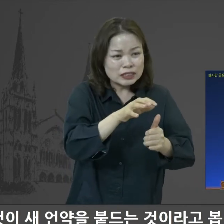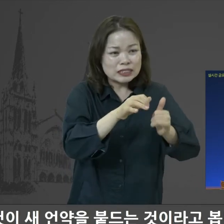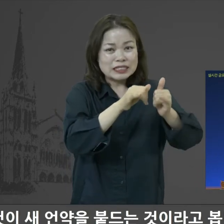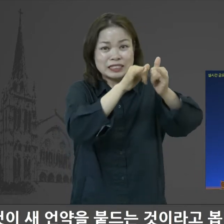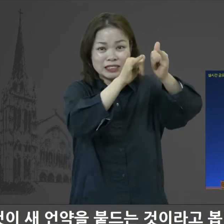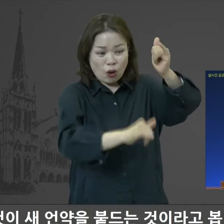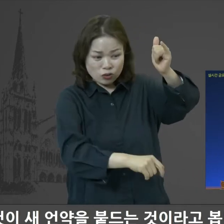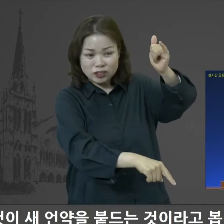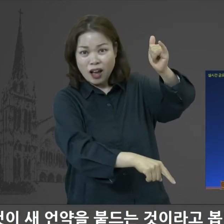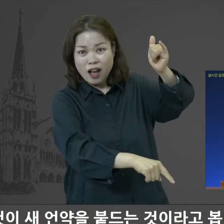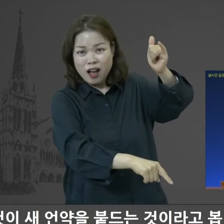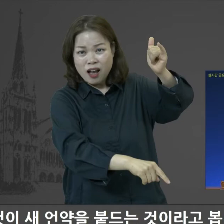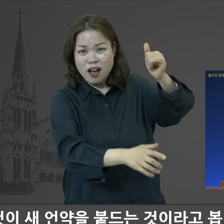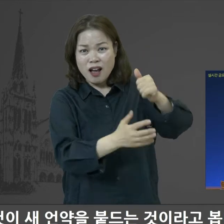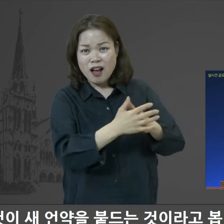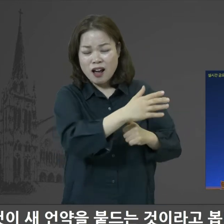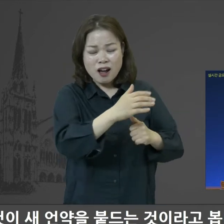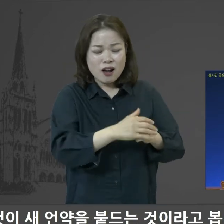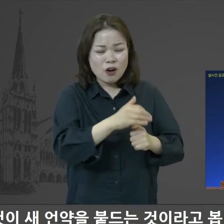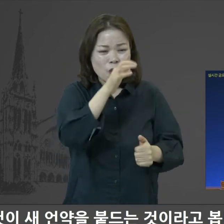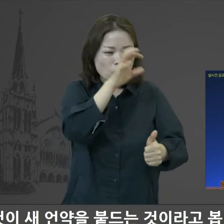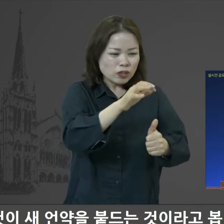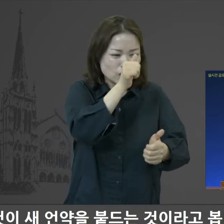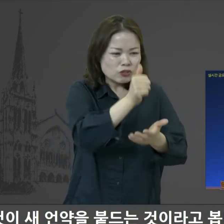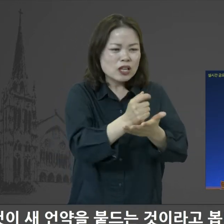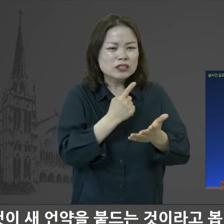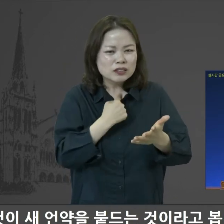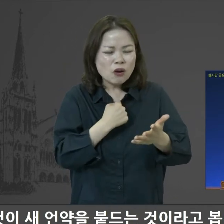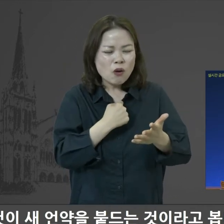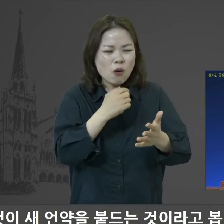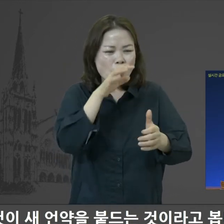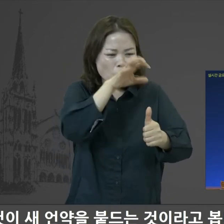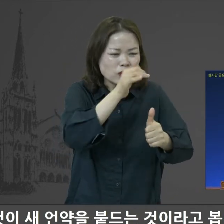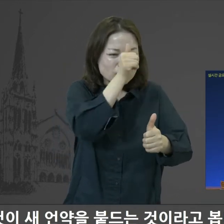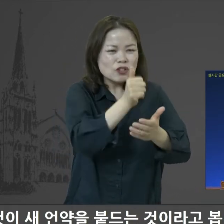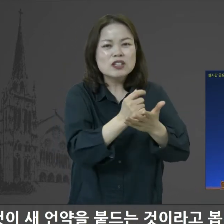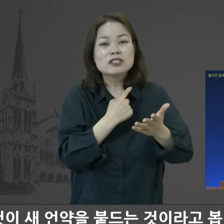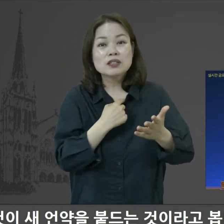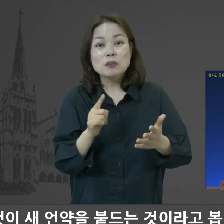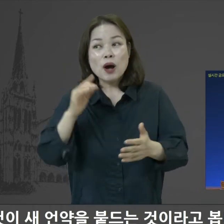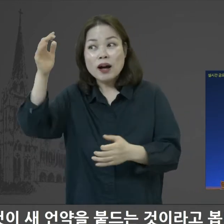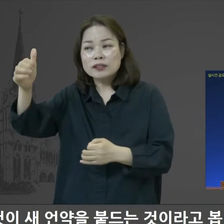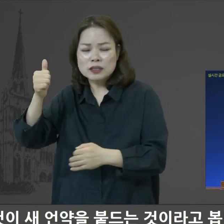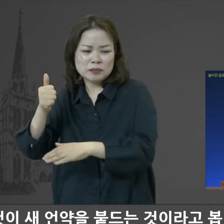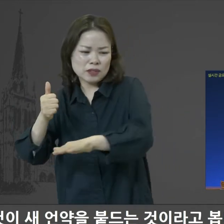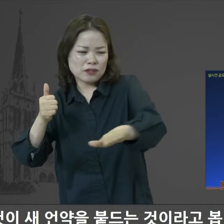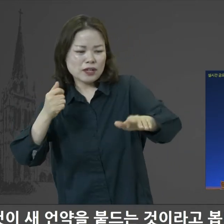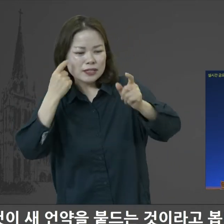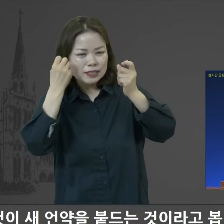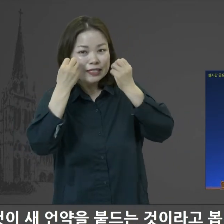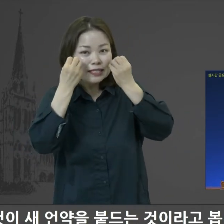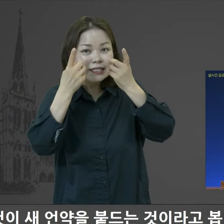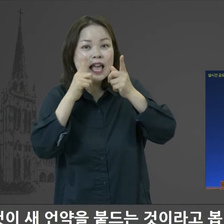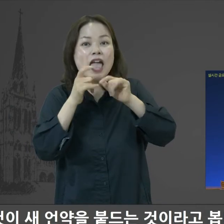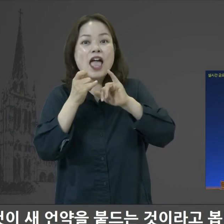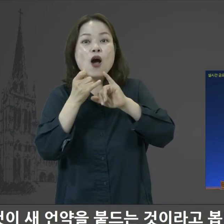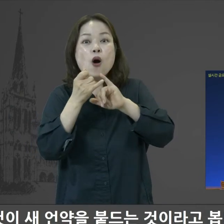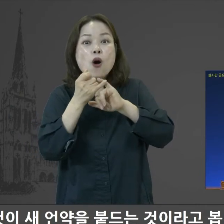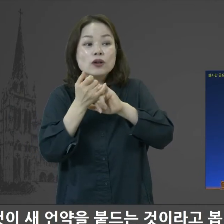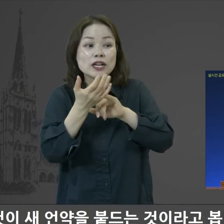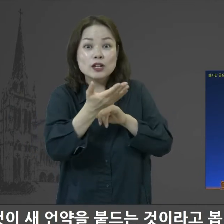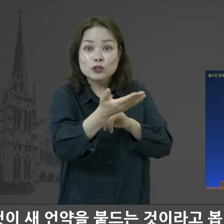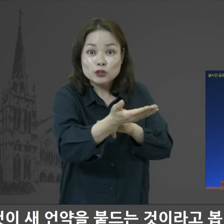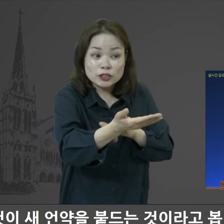그렇죠? 혼나고 죄짓고 혼나고 죄짓고, 그러다 보니까 하나님이 어떻게 하십니까? 내가 너에게 새 언약을 주노니 이 새